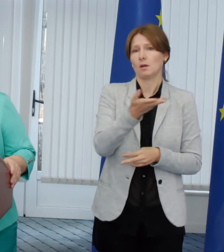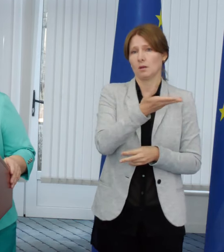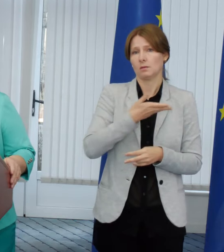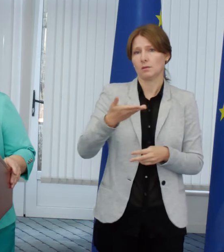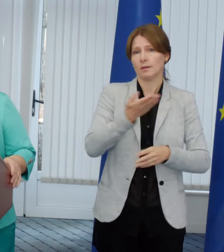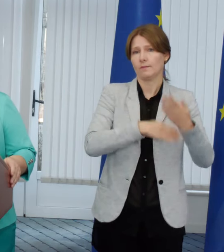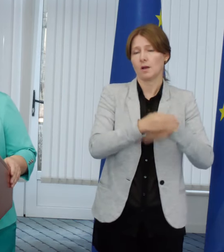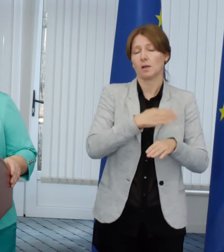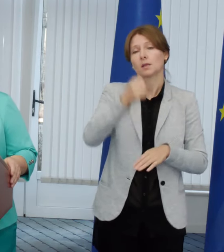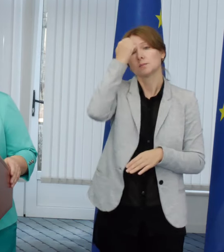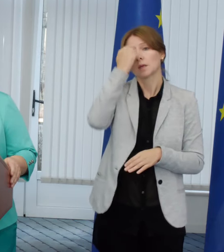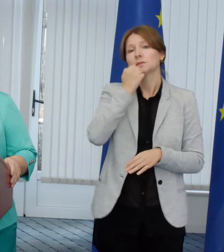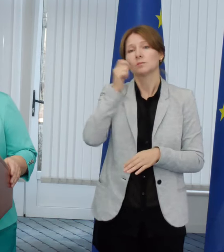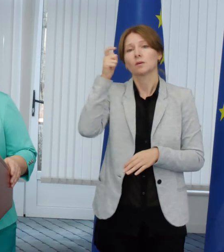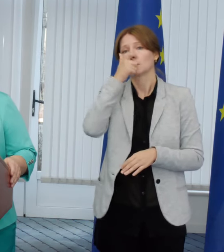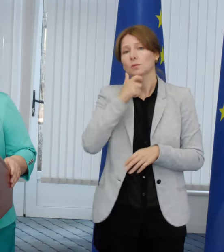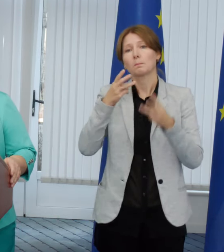domnului ministru, desigur,